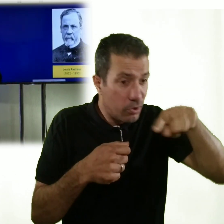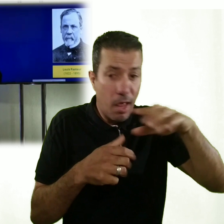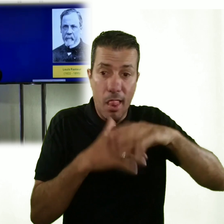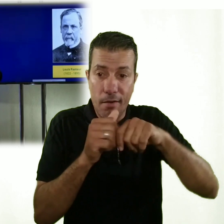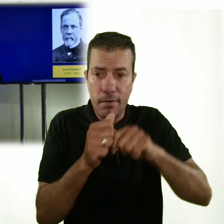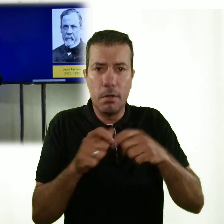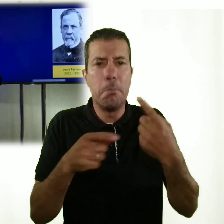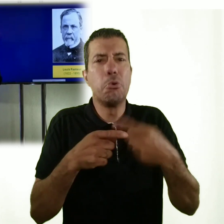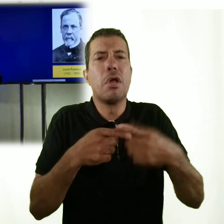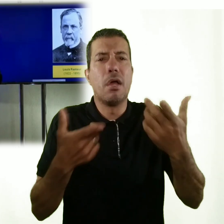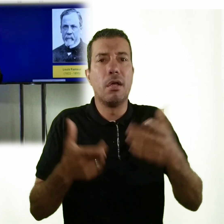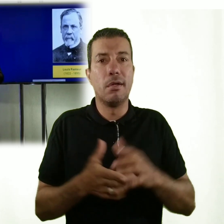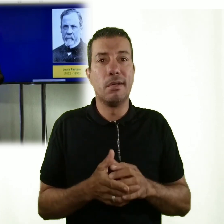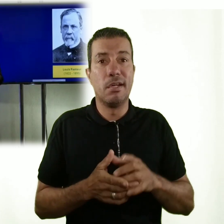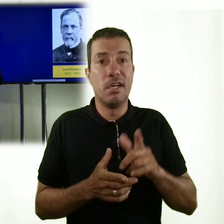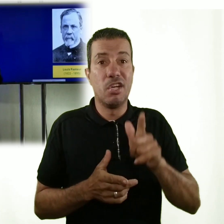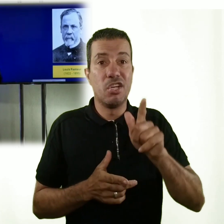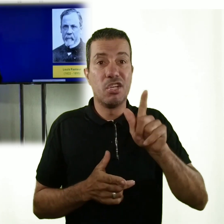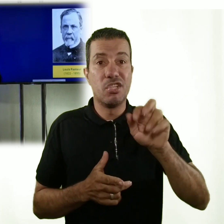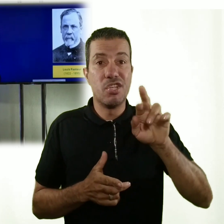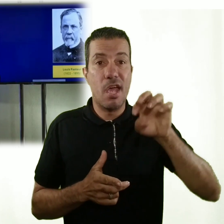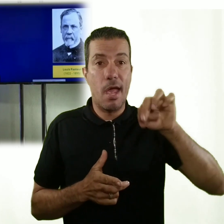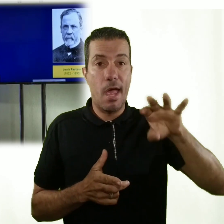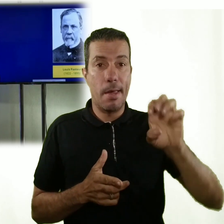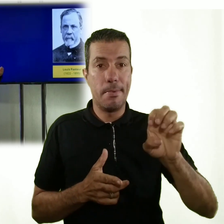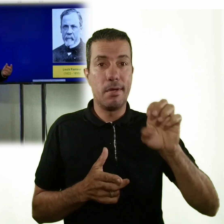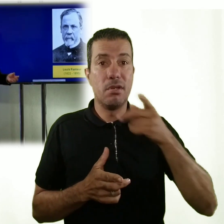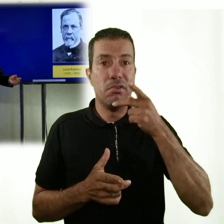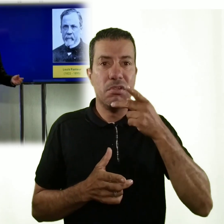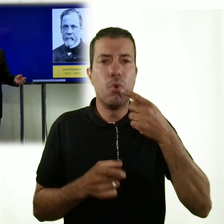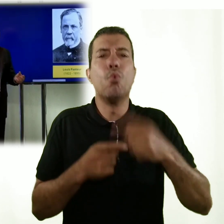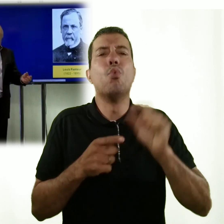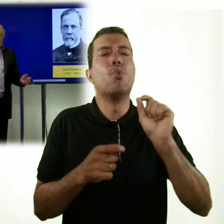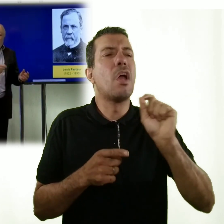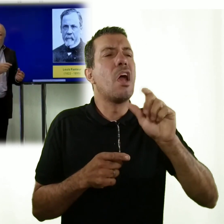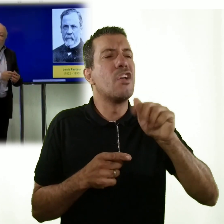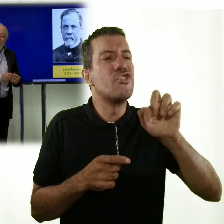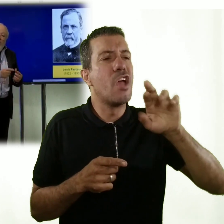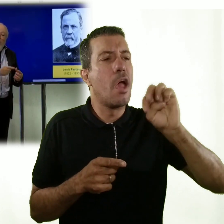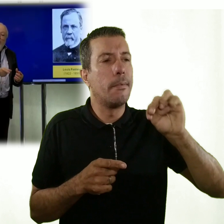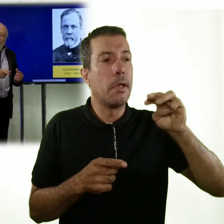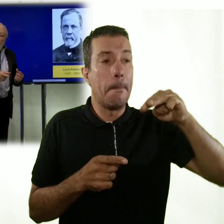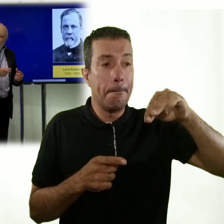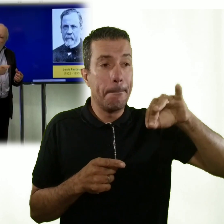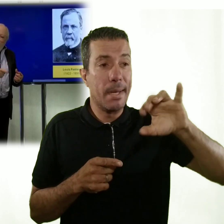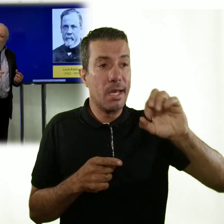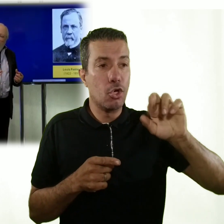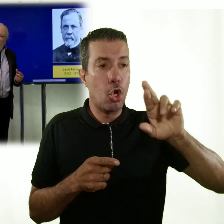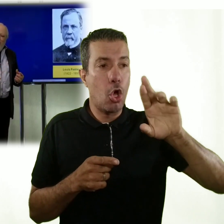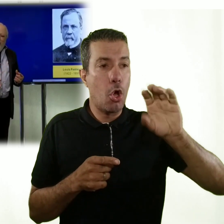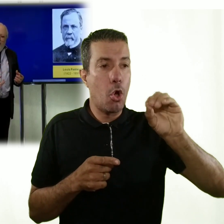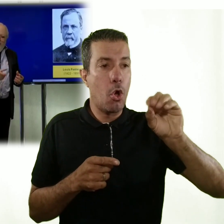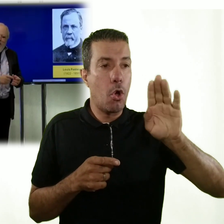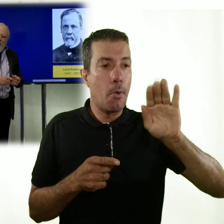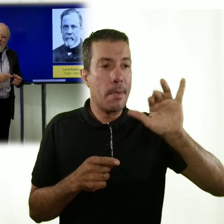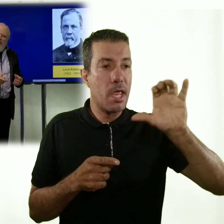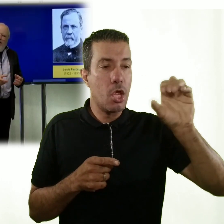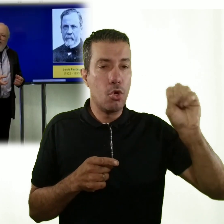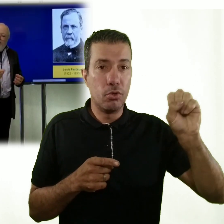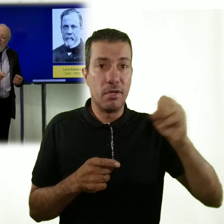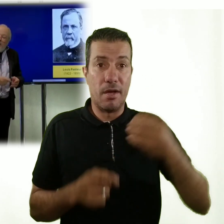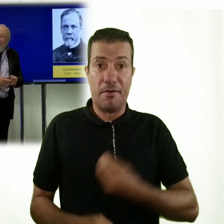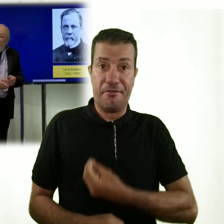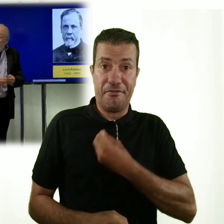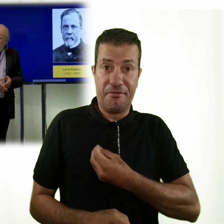mão? Por causa de germe. Mas que germe? O que é germe? Micróbio. O nome está falando micróbio, bio, vida,